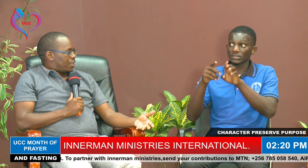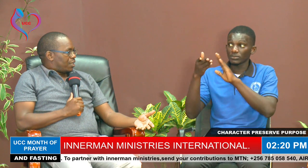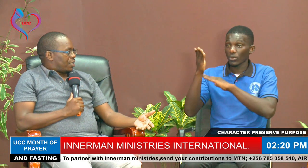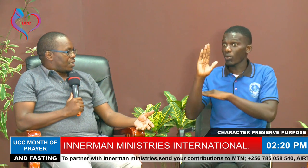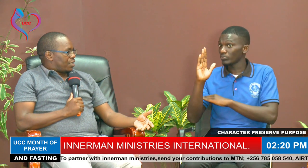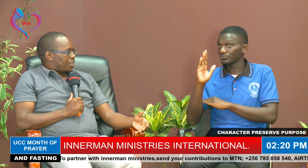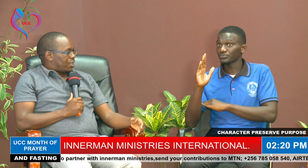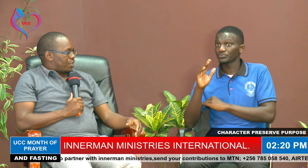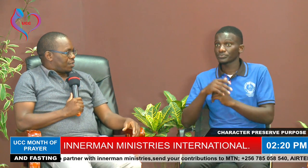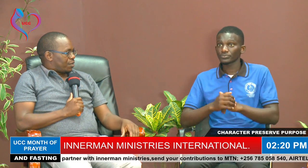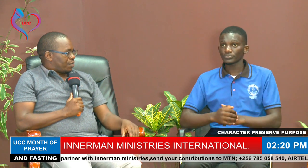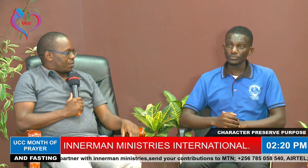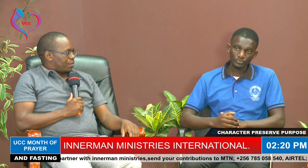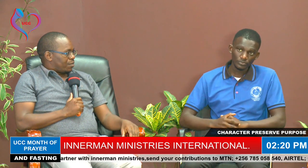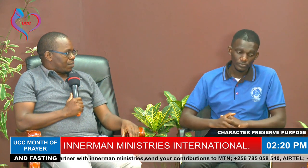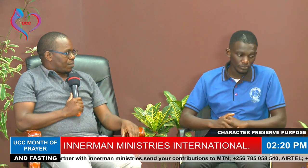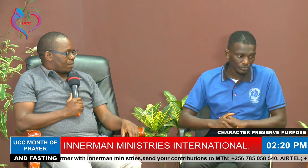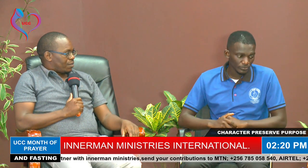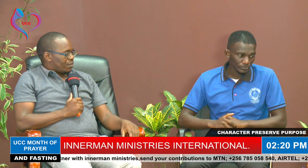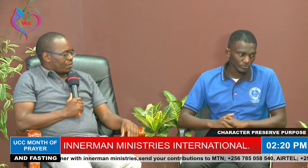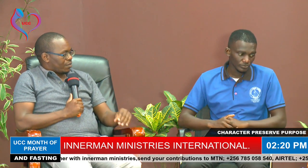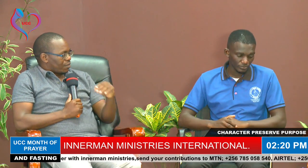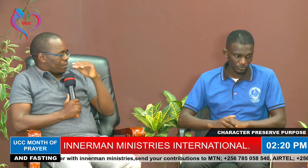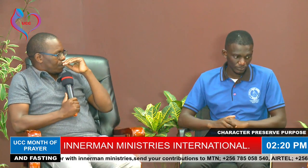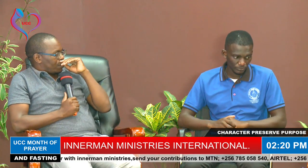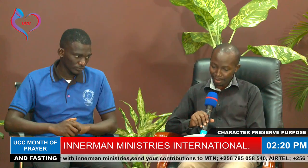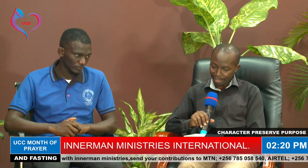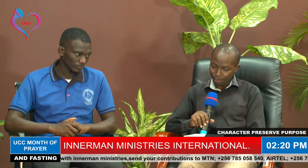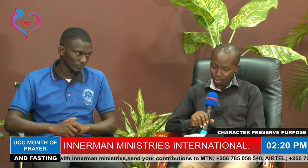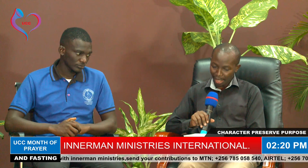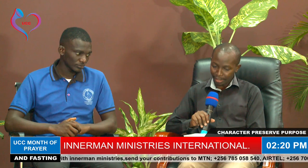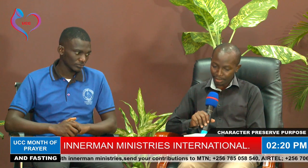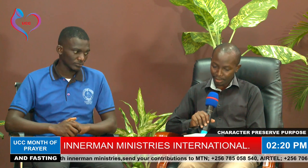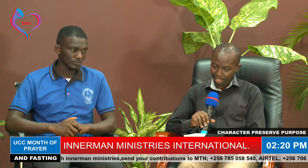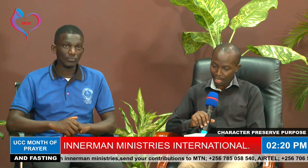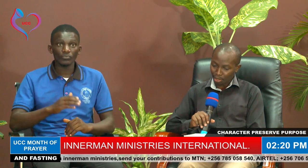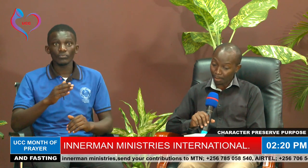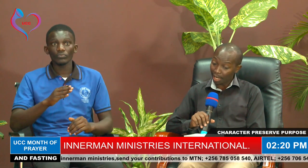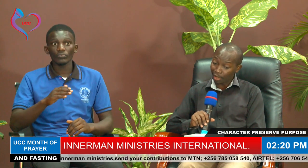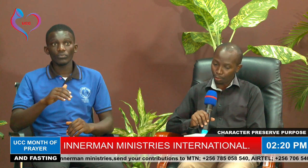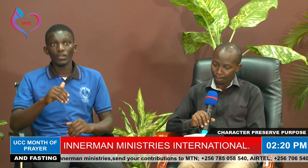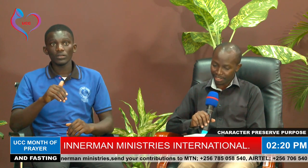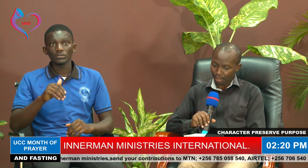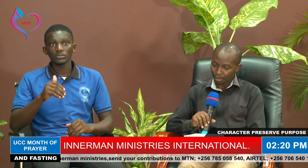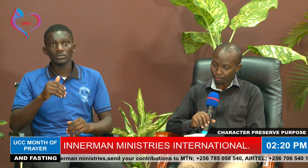Okay. Amina. Awa, mnalabada wala commenti. Brian, sacha mukama. I love you my pastor.